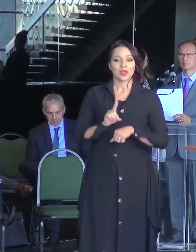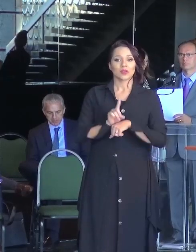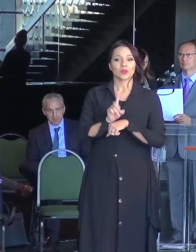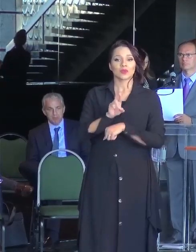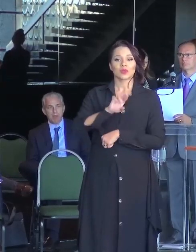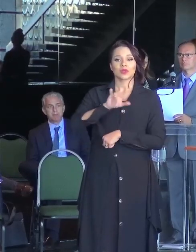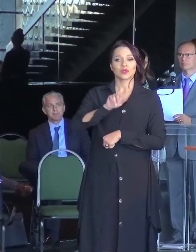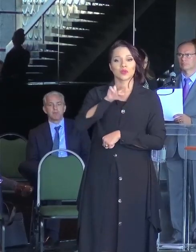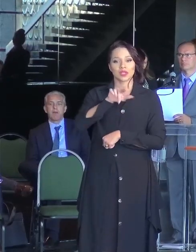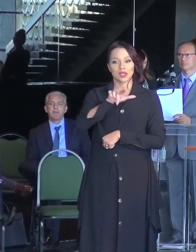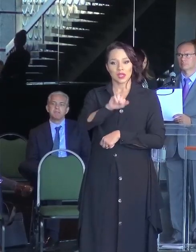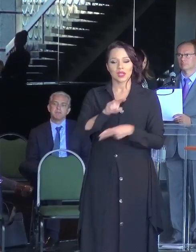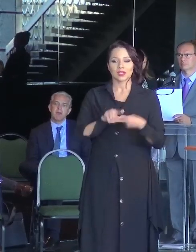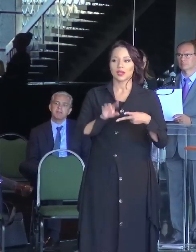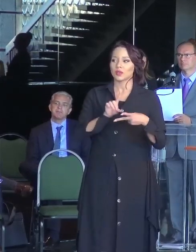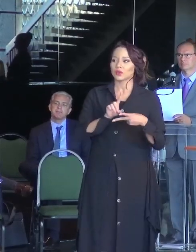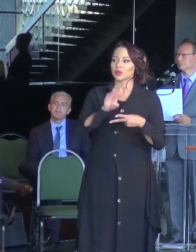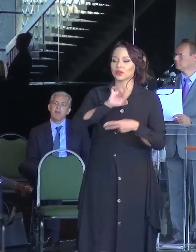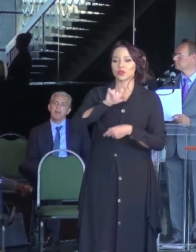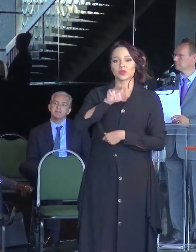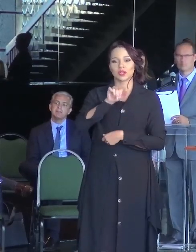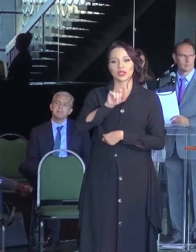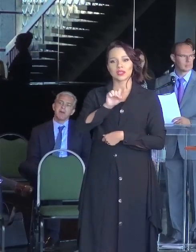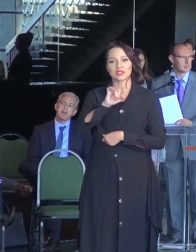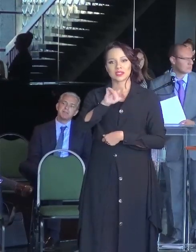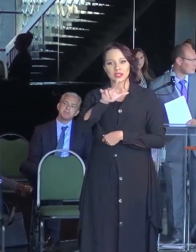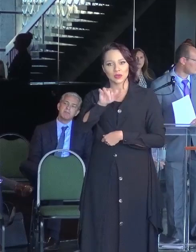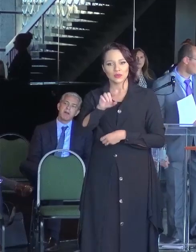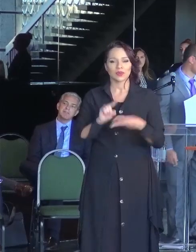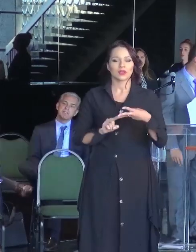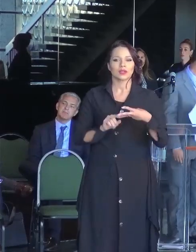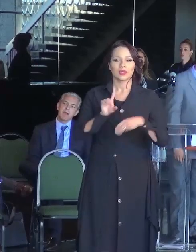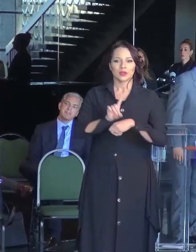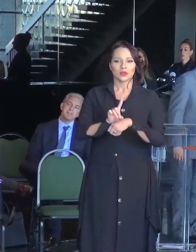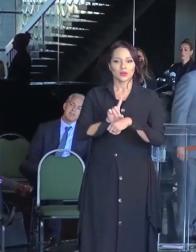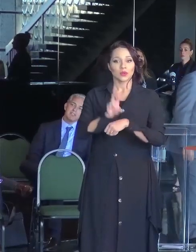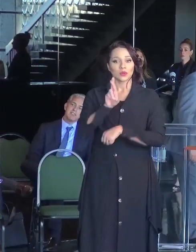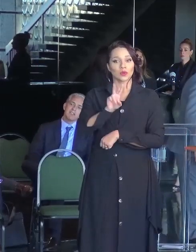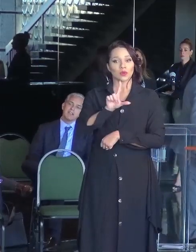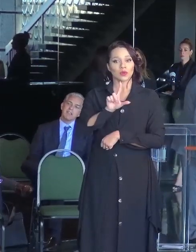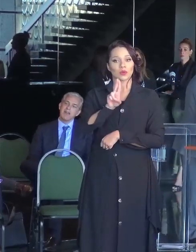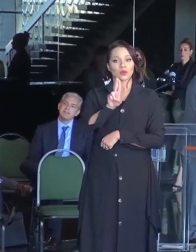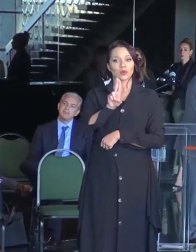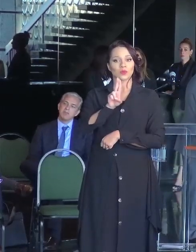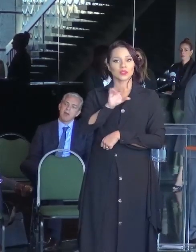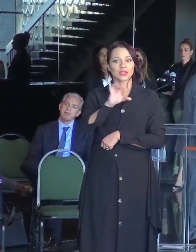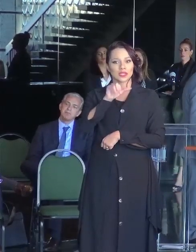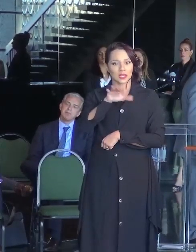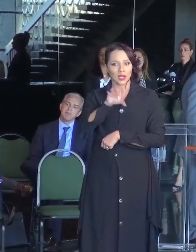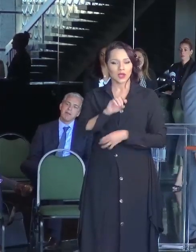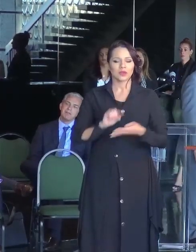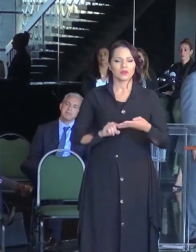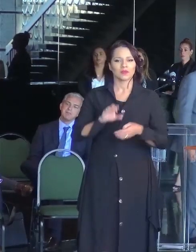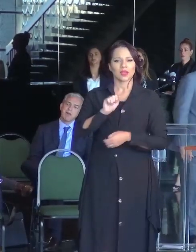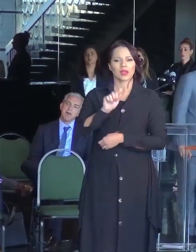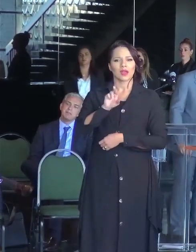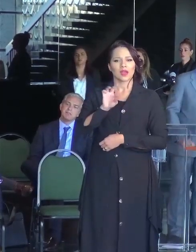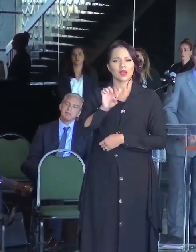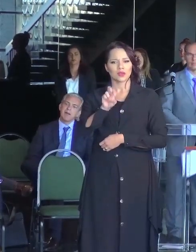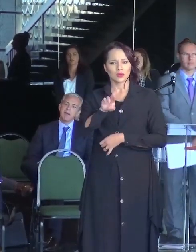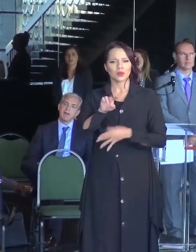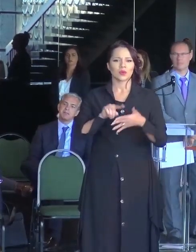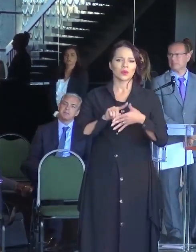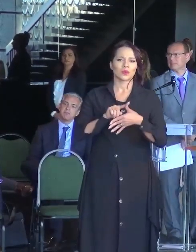doutora Juliana Oliveira Domingues, a doutora Juliana Pereira da Silva, ao doutor Luciano Tim, Arthur Rolo,